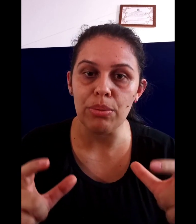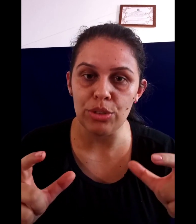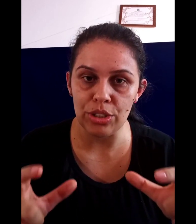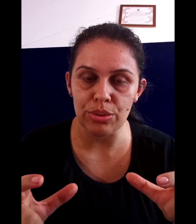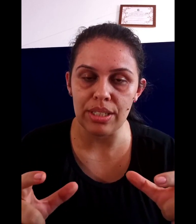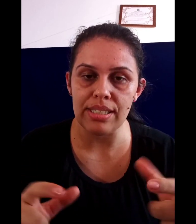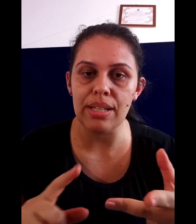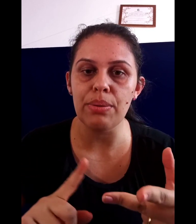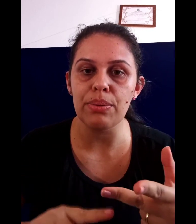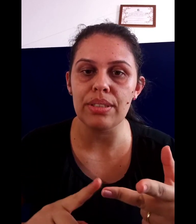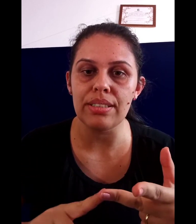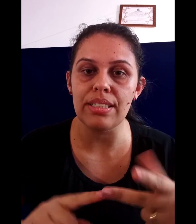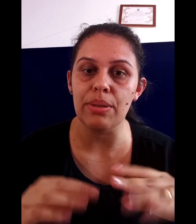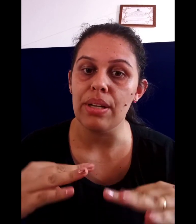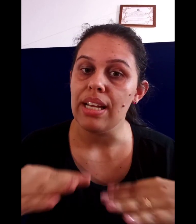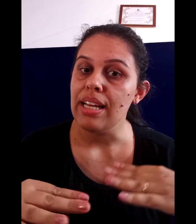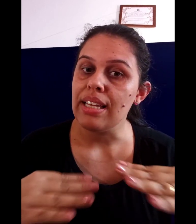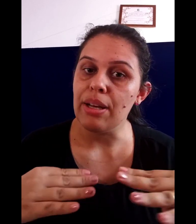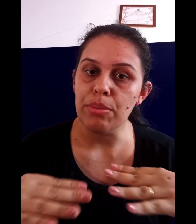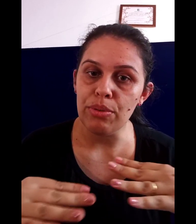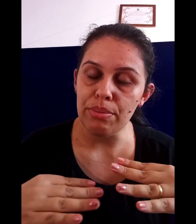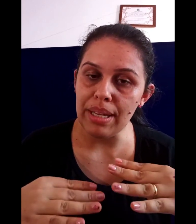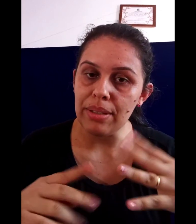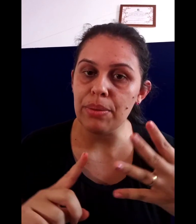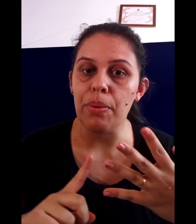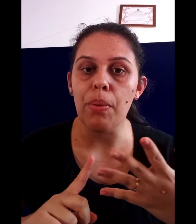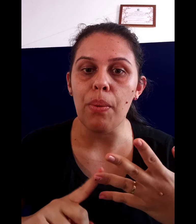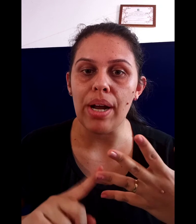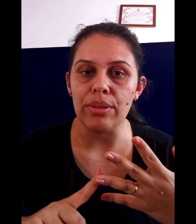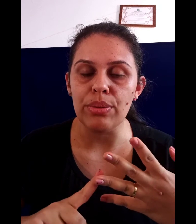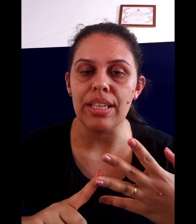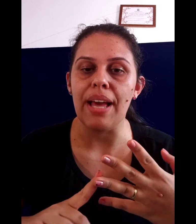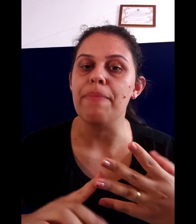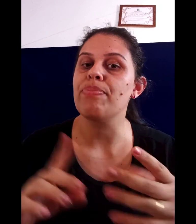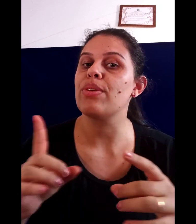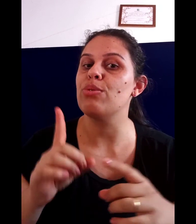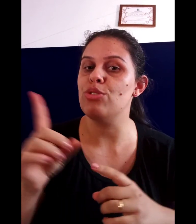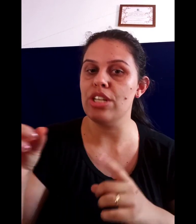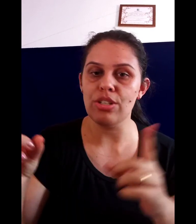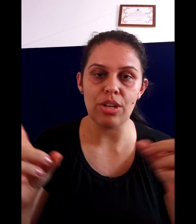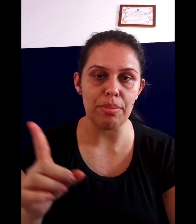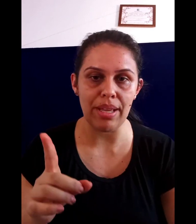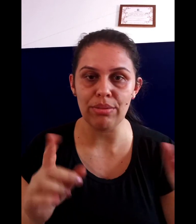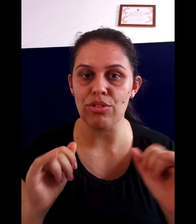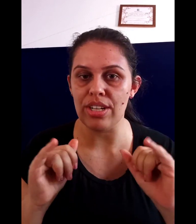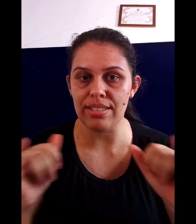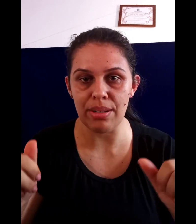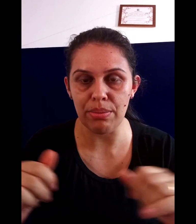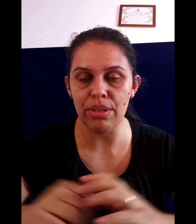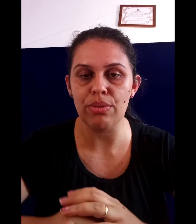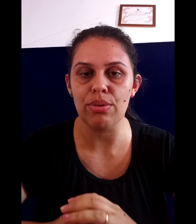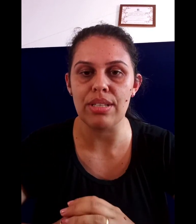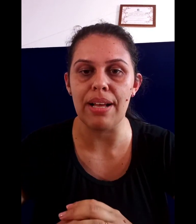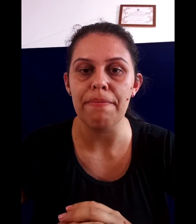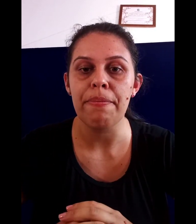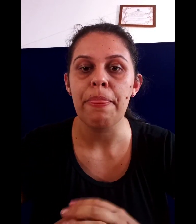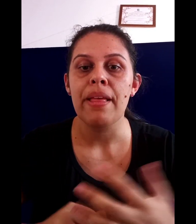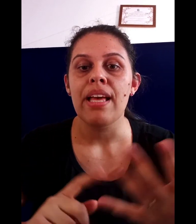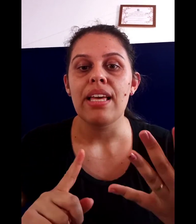de articulação, o terceiro, que é o movimento, o quarto, que é o direcionamento, a direção que eu vou usar, e